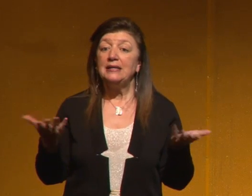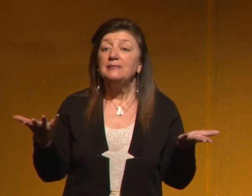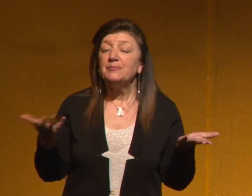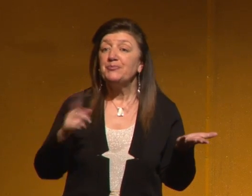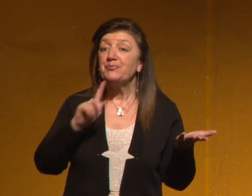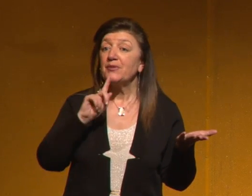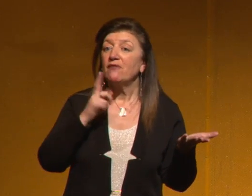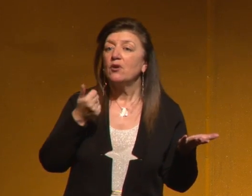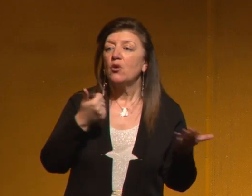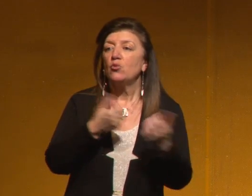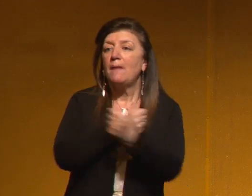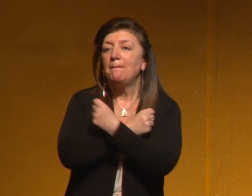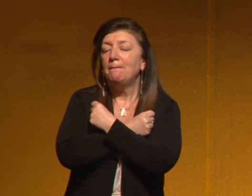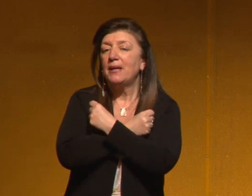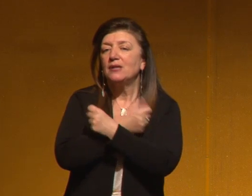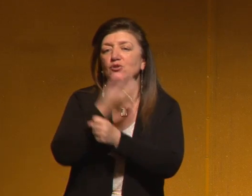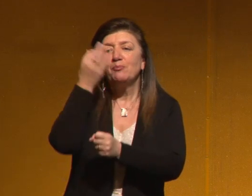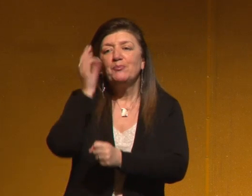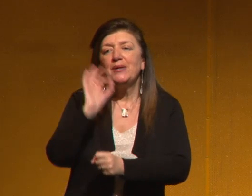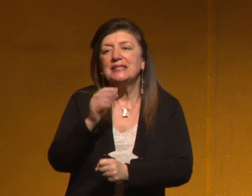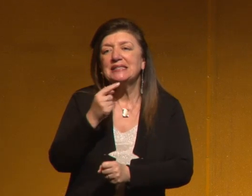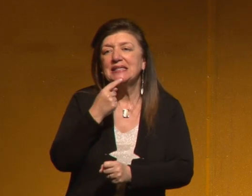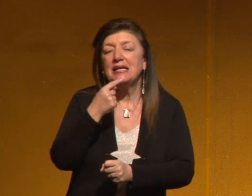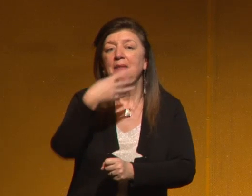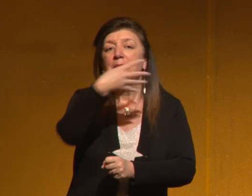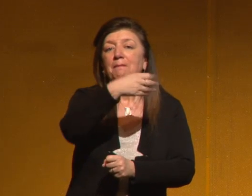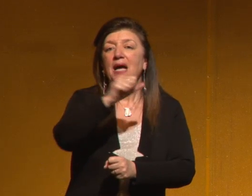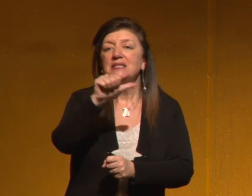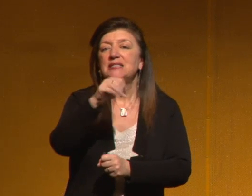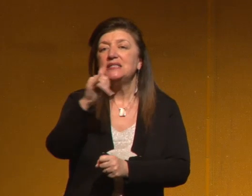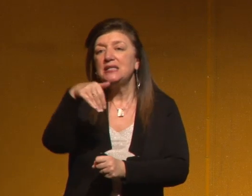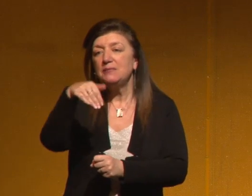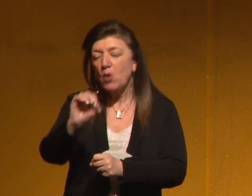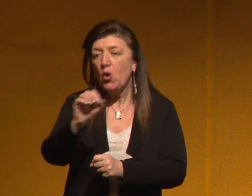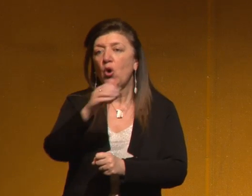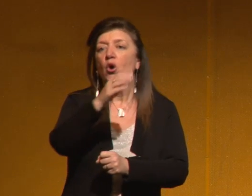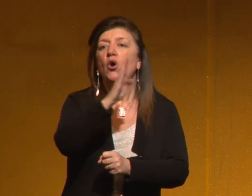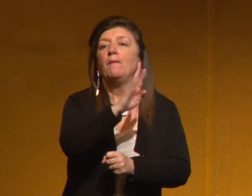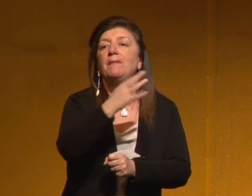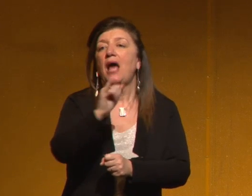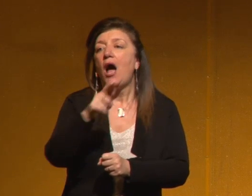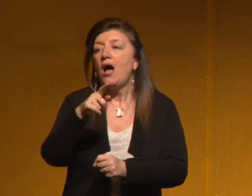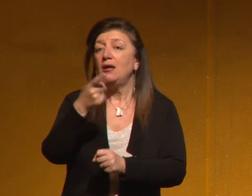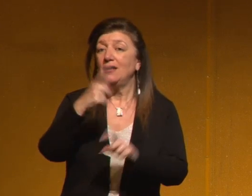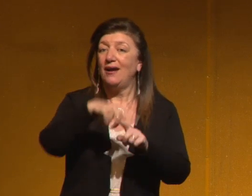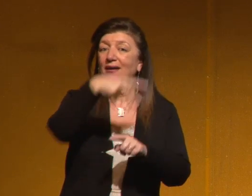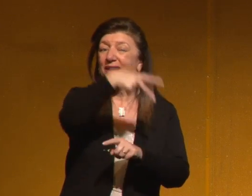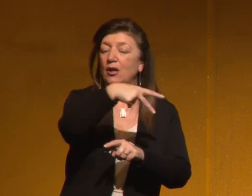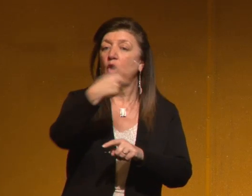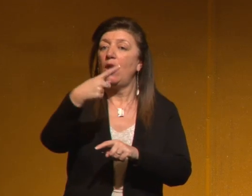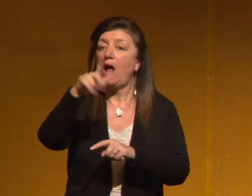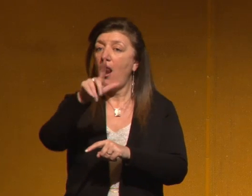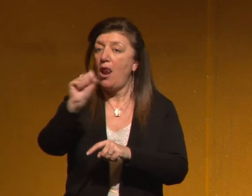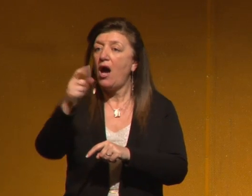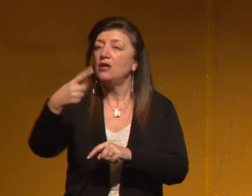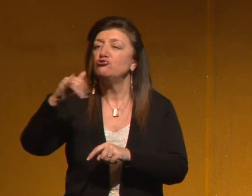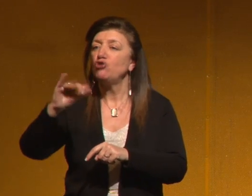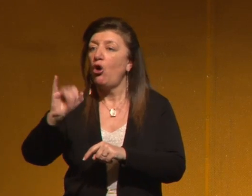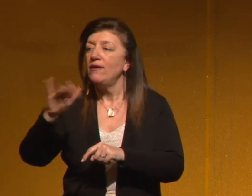vorrei un abbraccio particolare vuole andare a massimo braille e nicola lagioia perché si sono